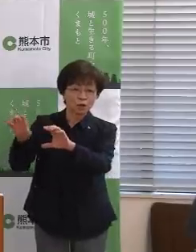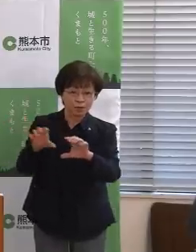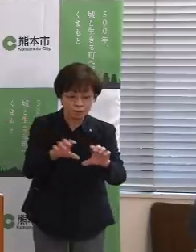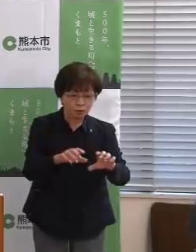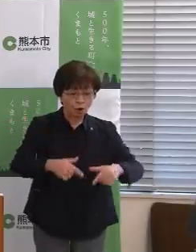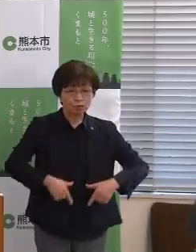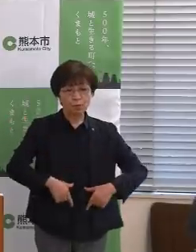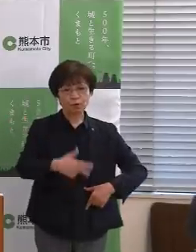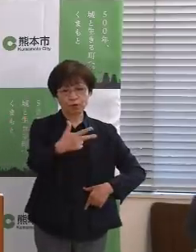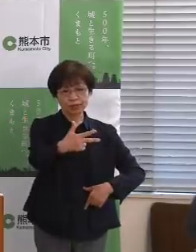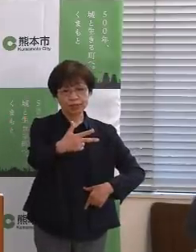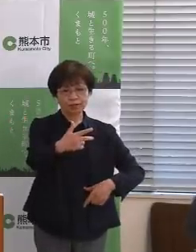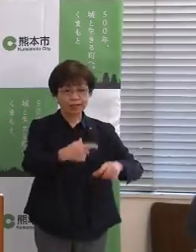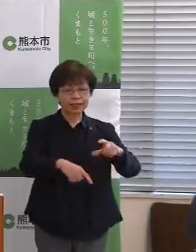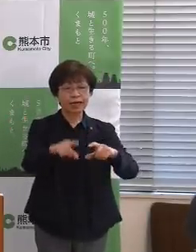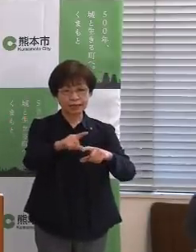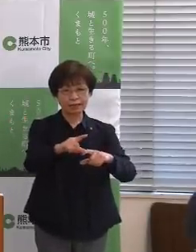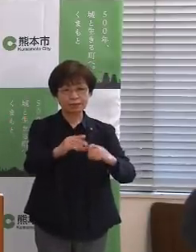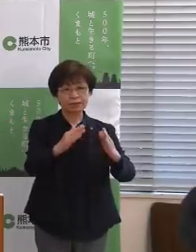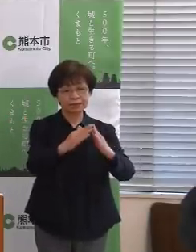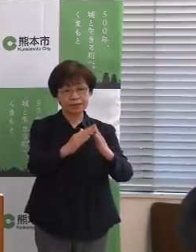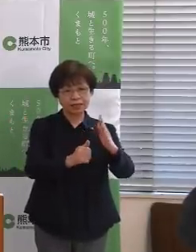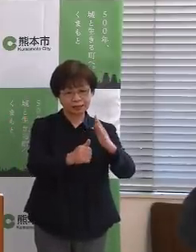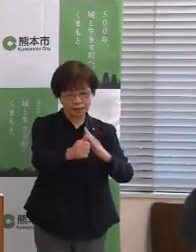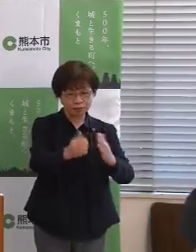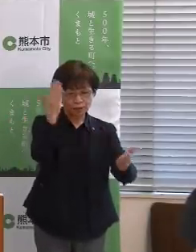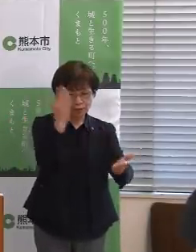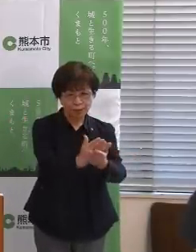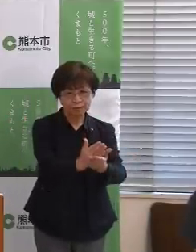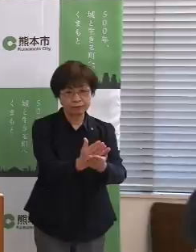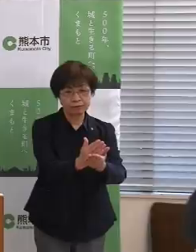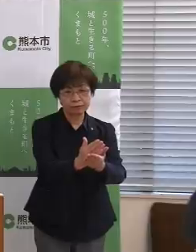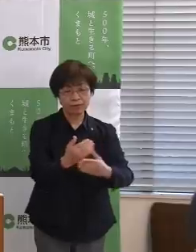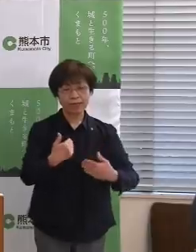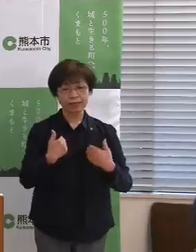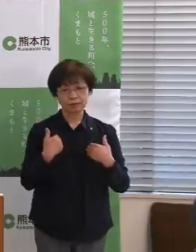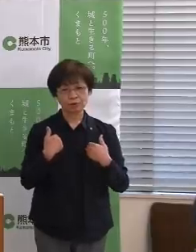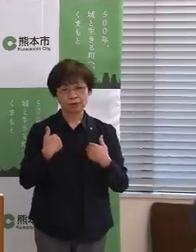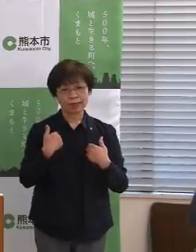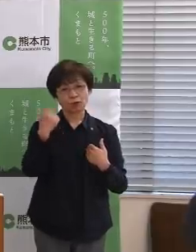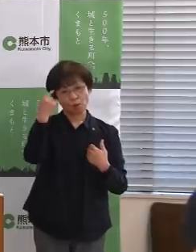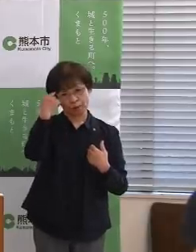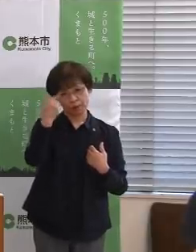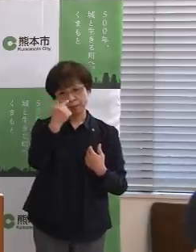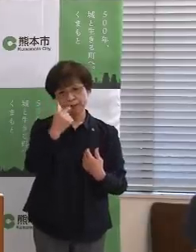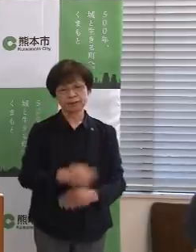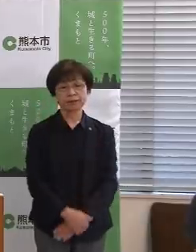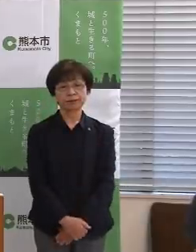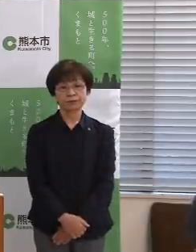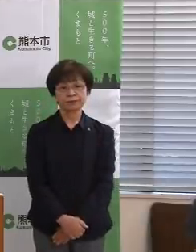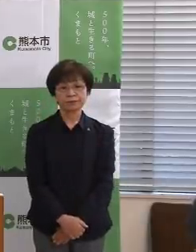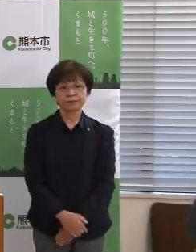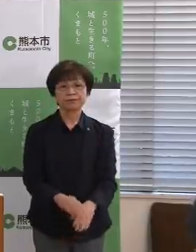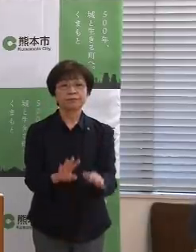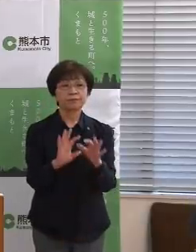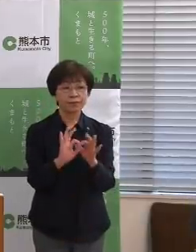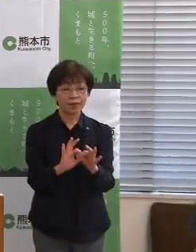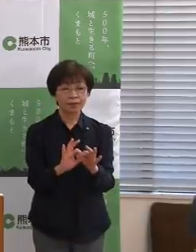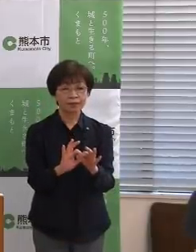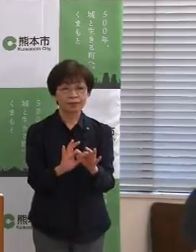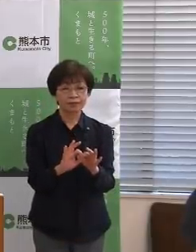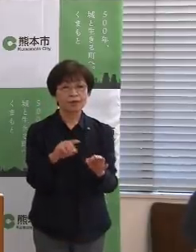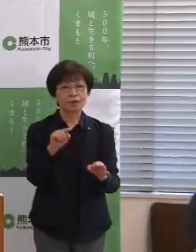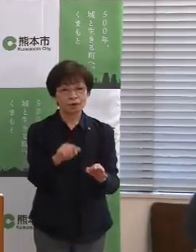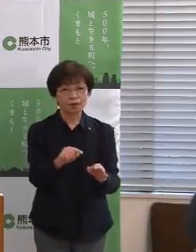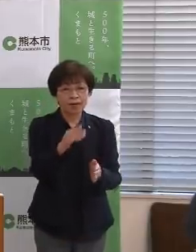本においてはさらなる自粛が必要であろうというふうに私自身は認識をしております。ですのでこの